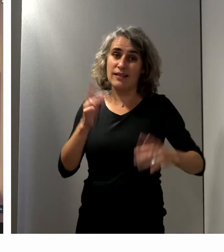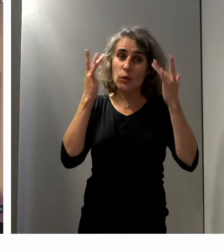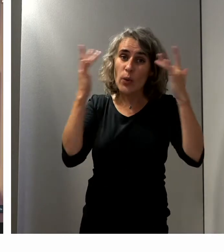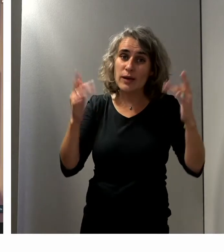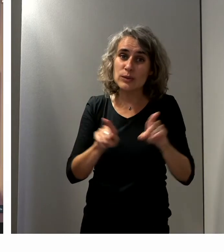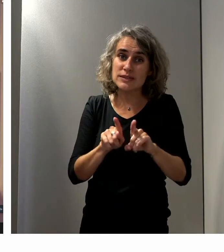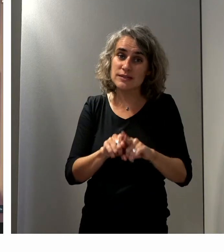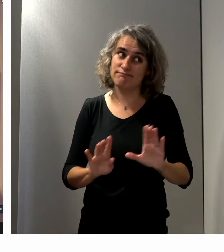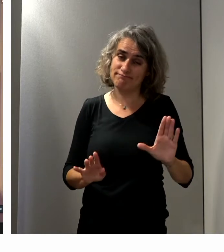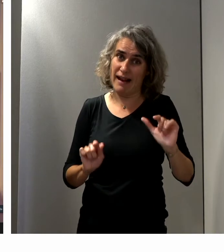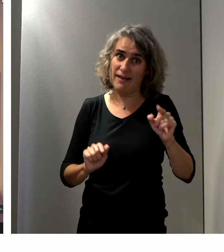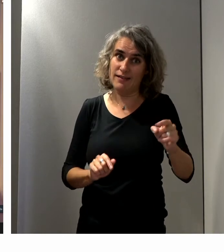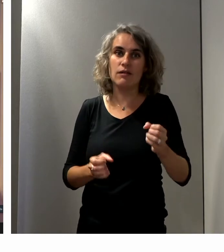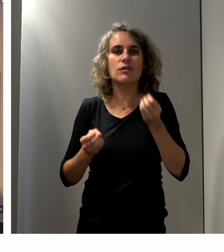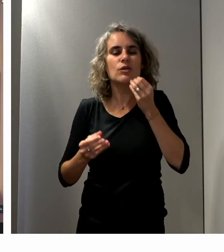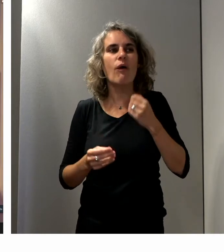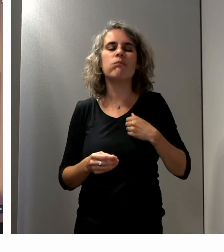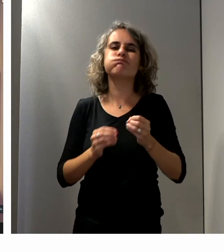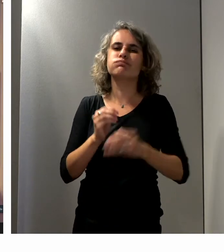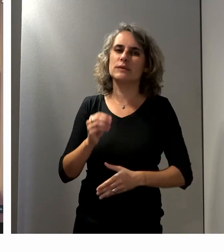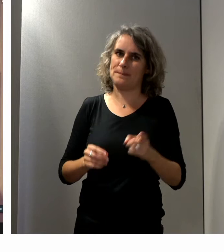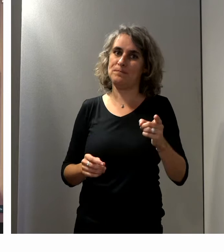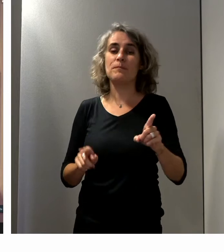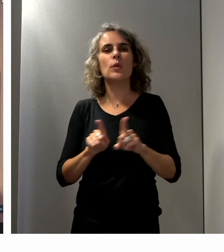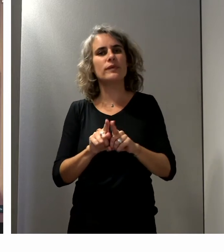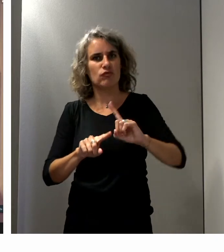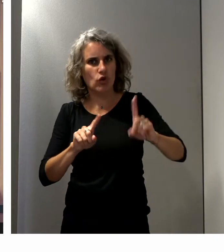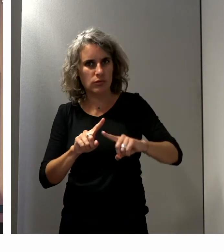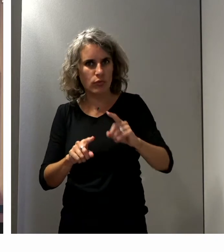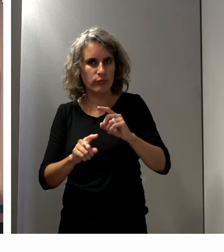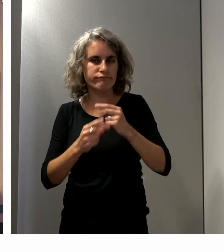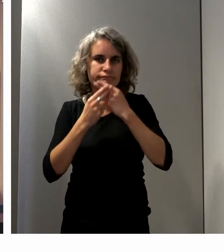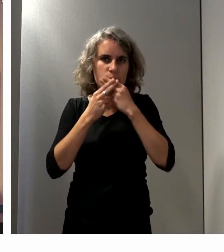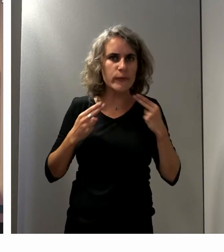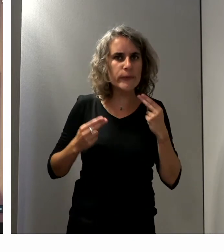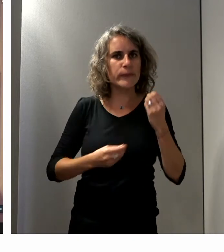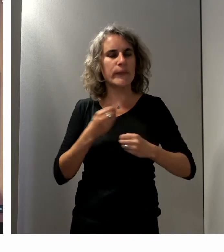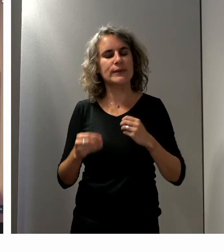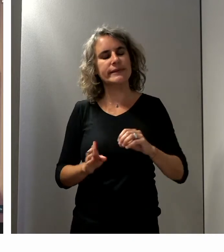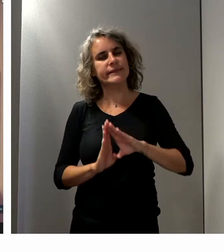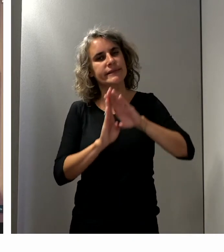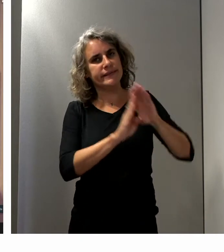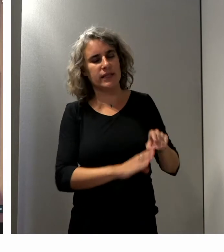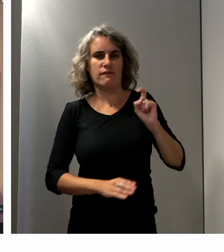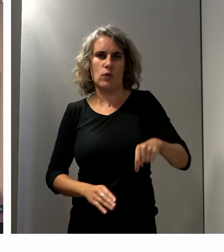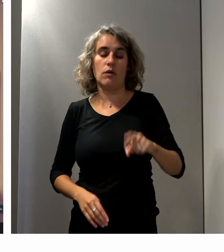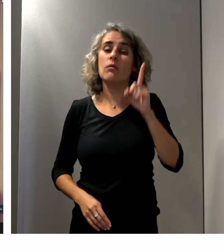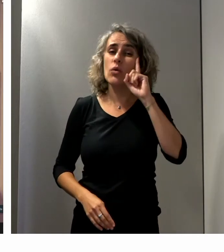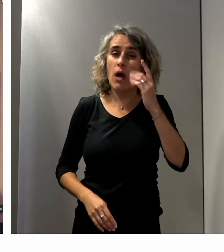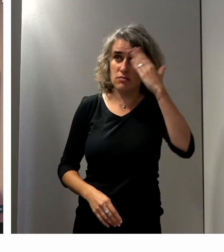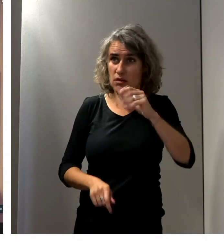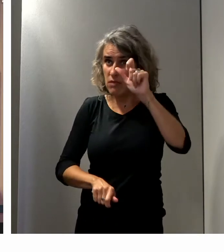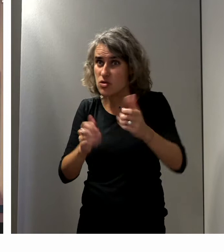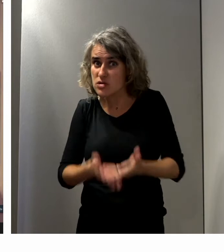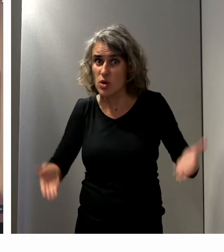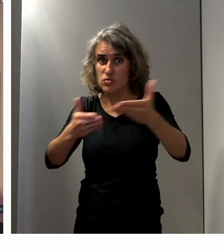qui existent. Il nous faudrait aussi sortir de l'arbitraire et de certains tabous, puisque nous savons que des personnes en handicap